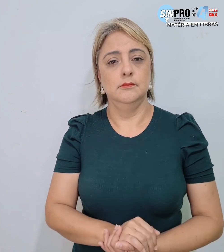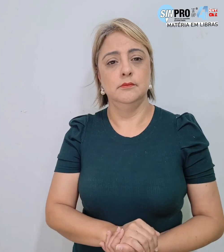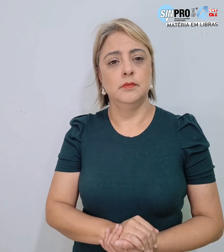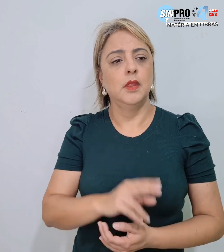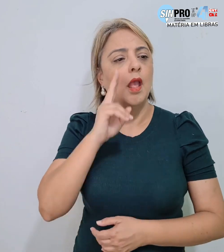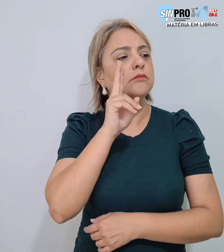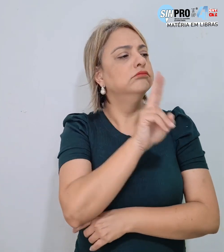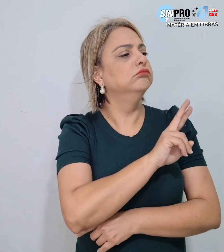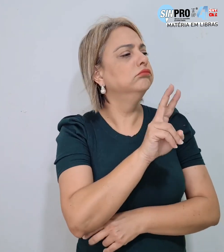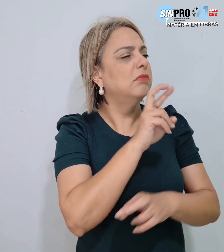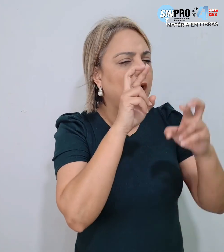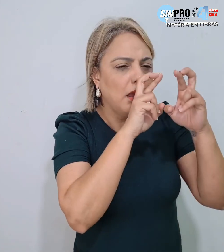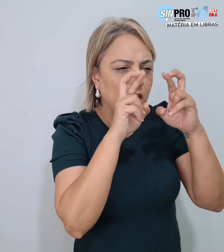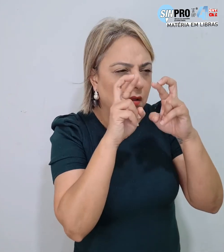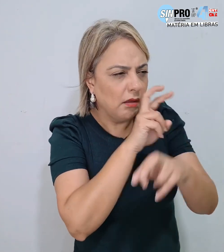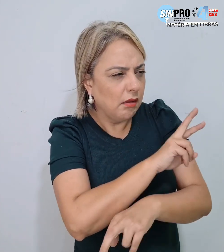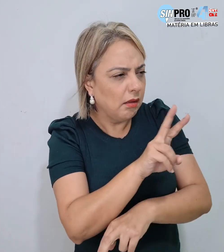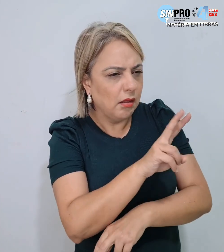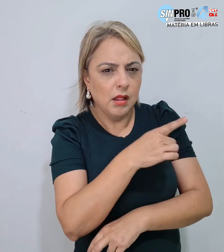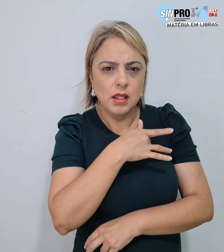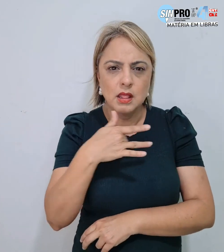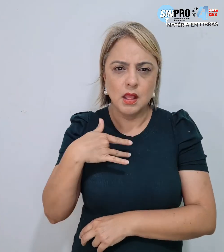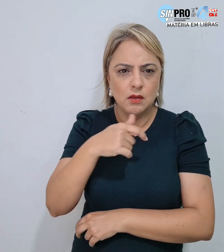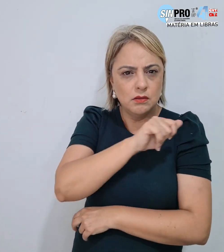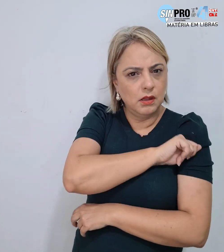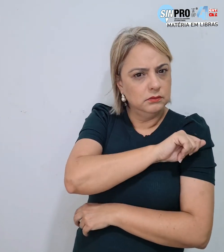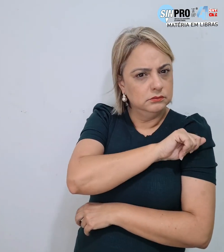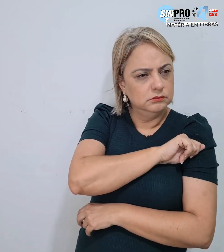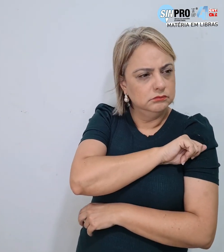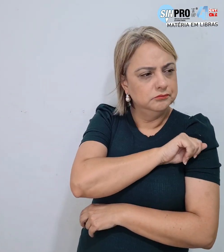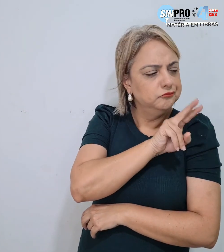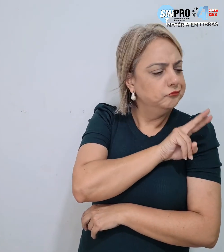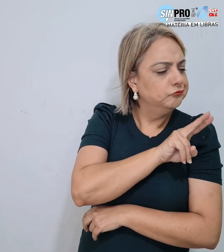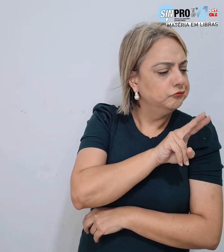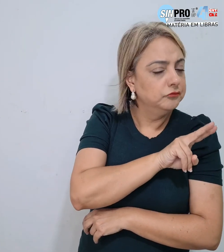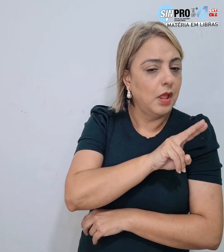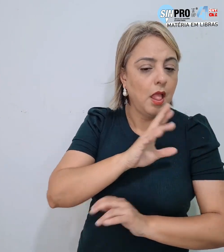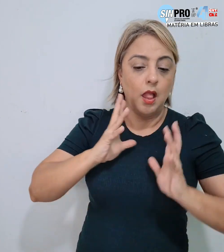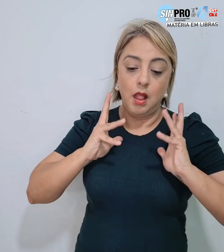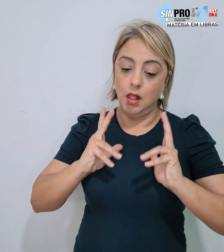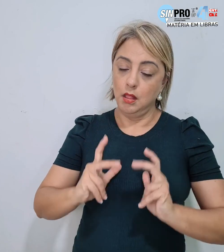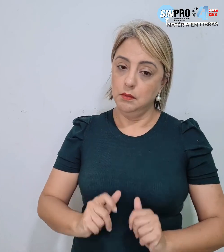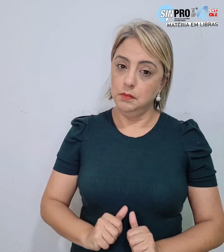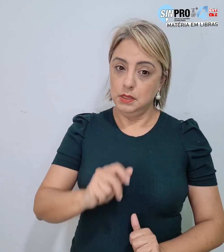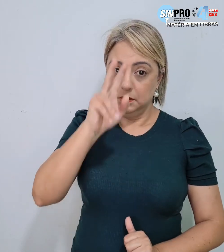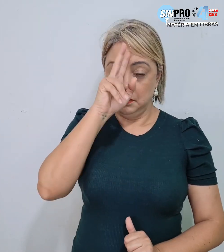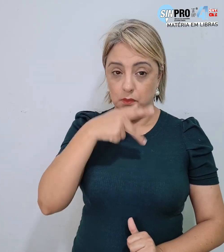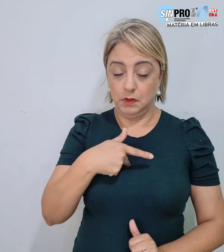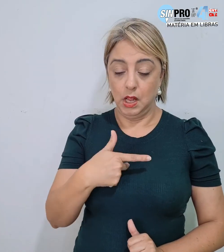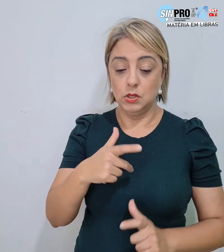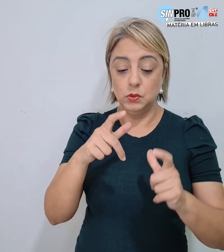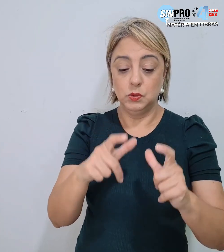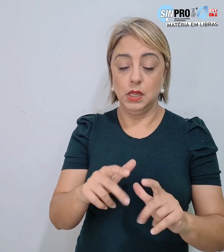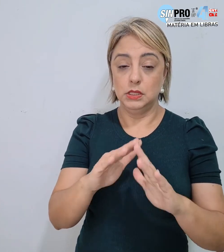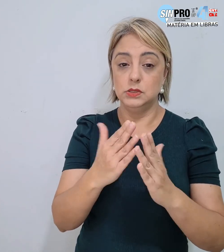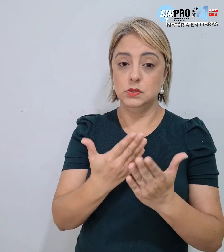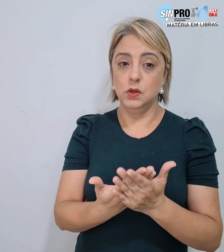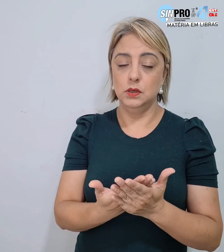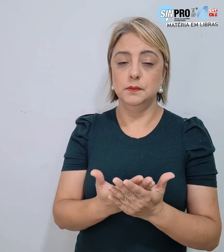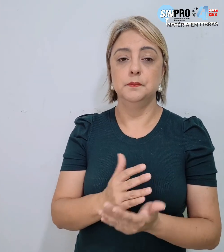o monitoramento da saúde dos alunos a higiene pessoal dos ambientes escolares